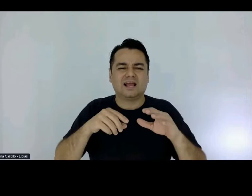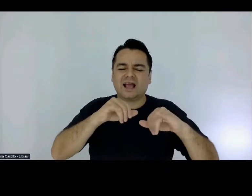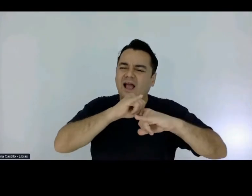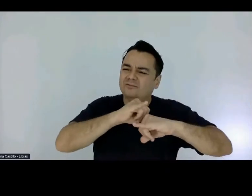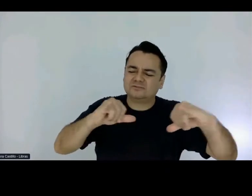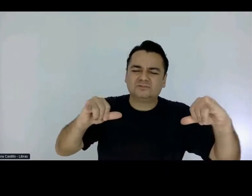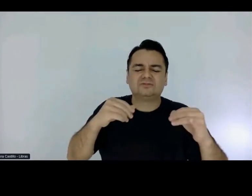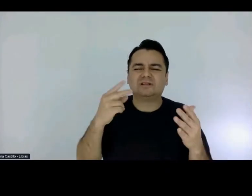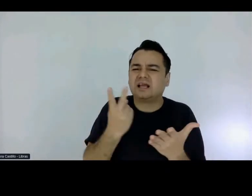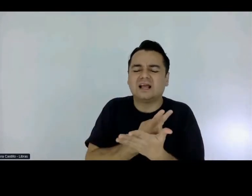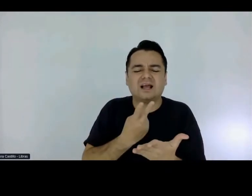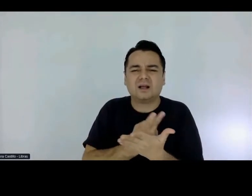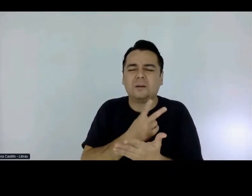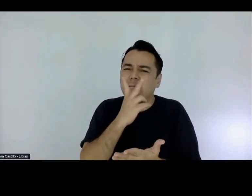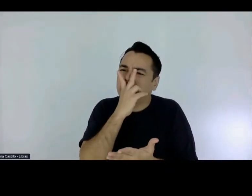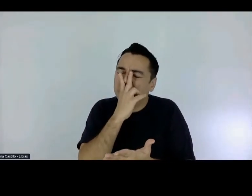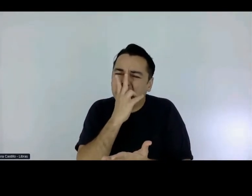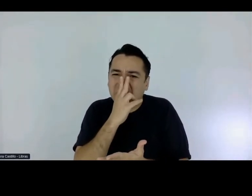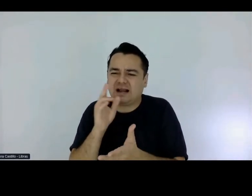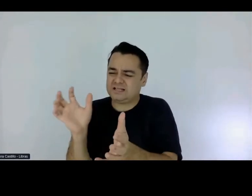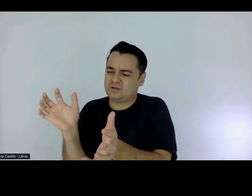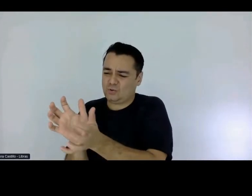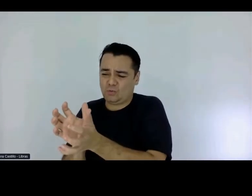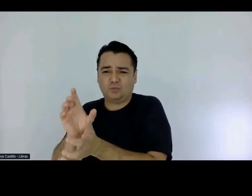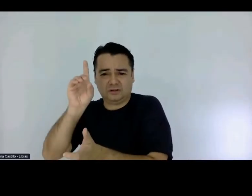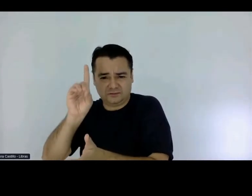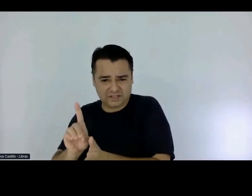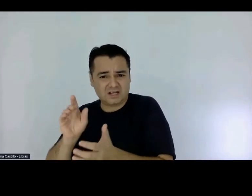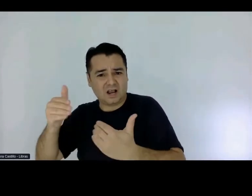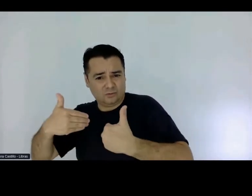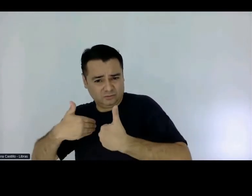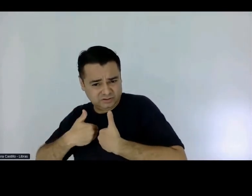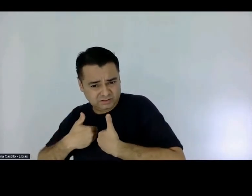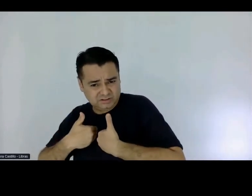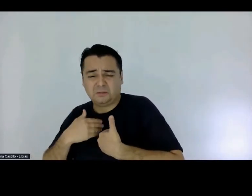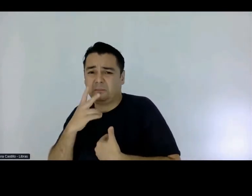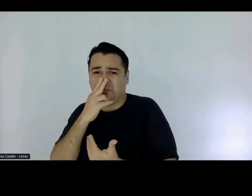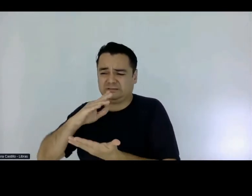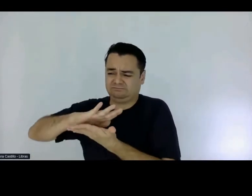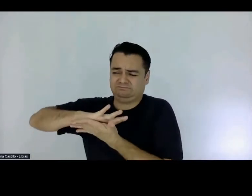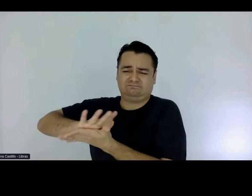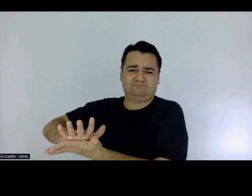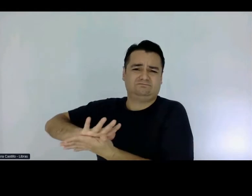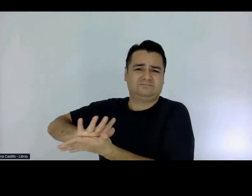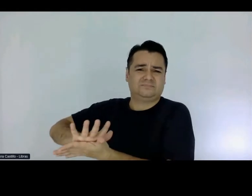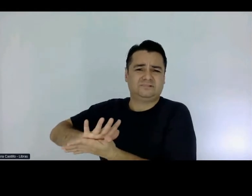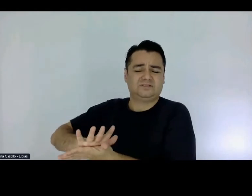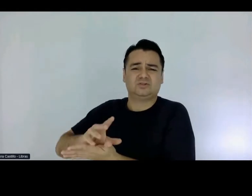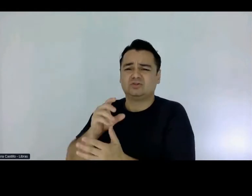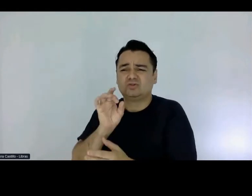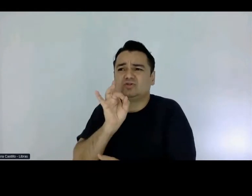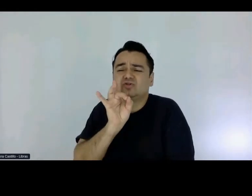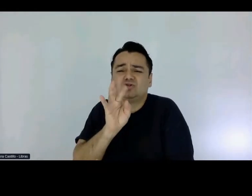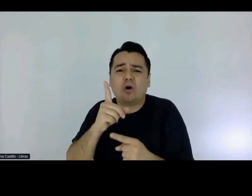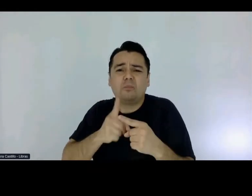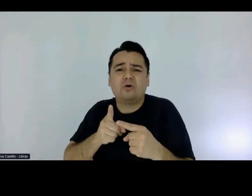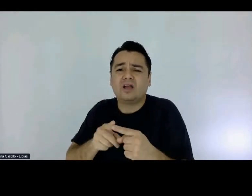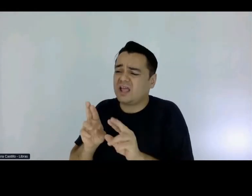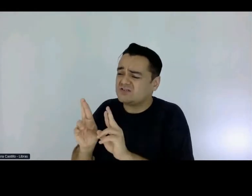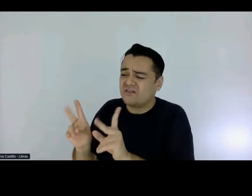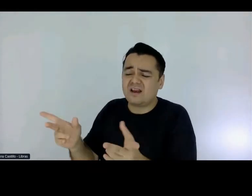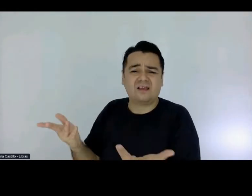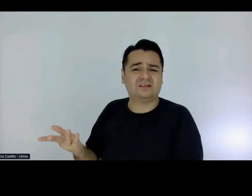gente categorizar as pessoas de uma forma apenas pelas suas diferenças. É isso que foi